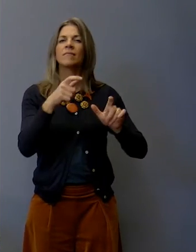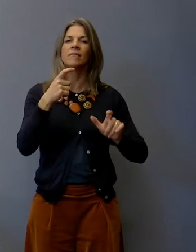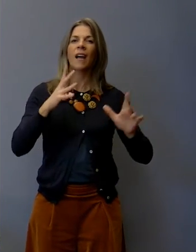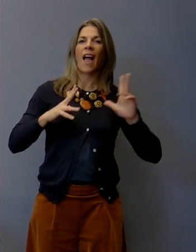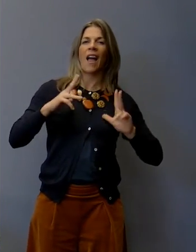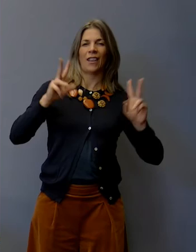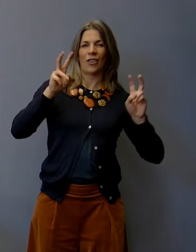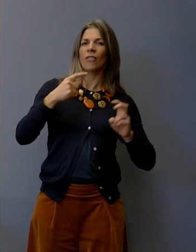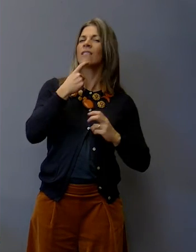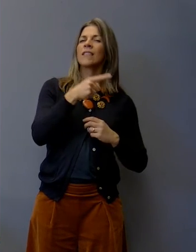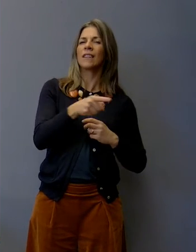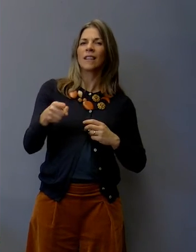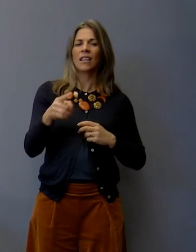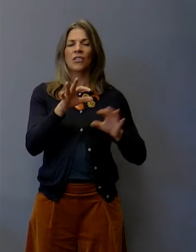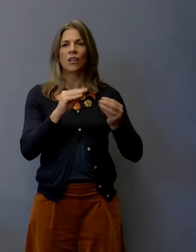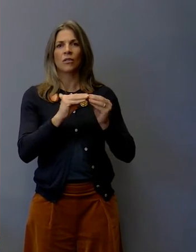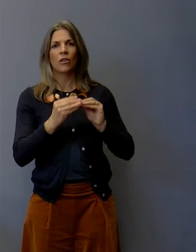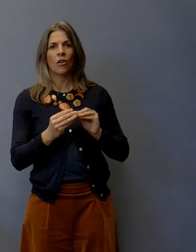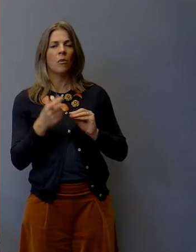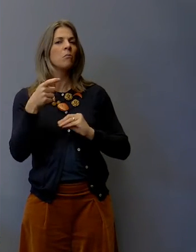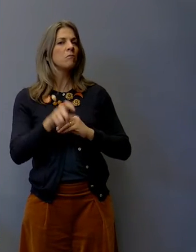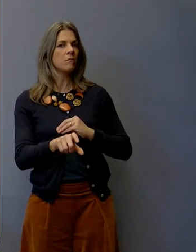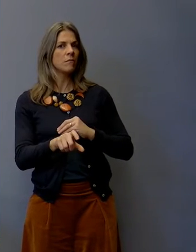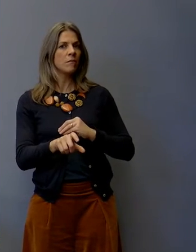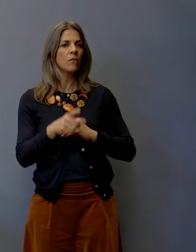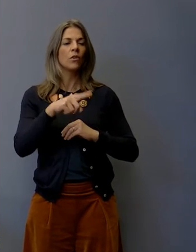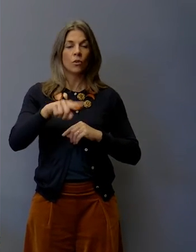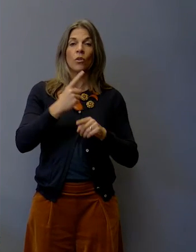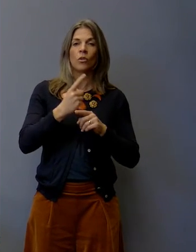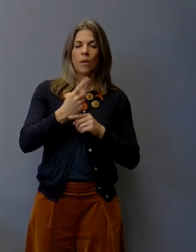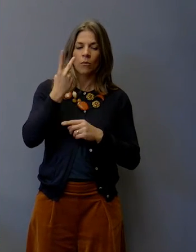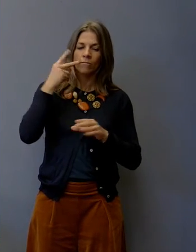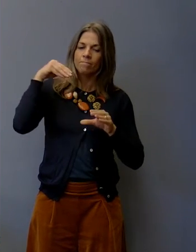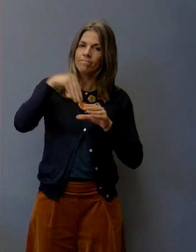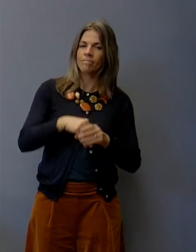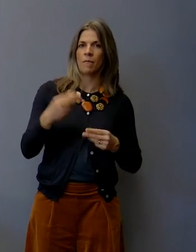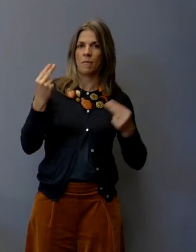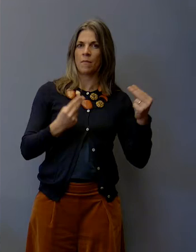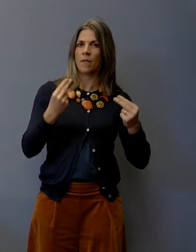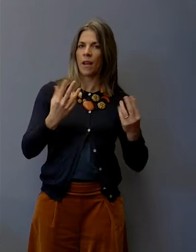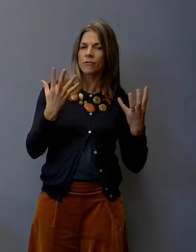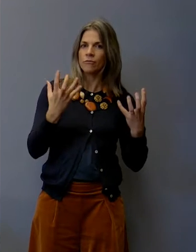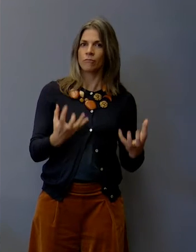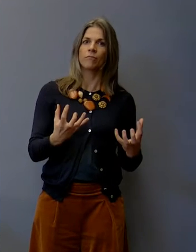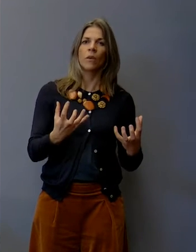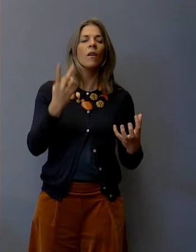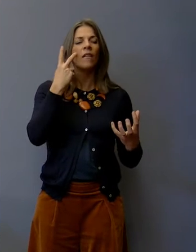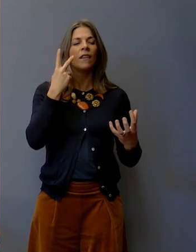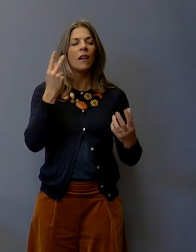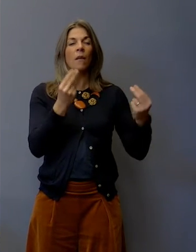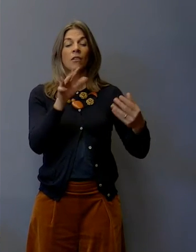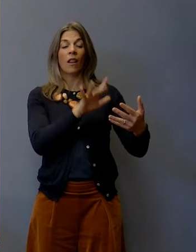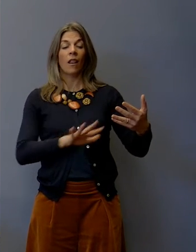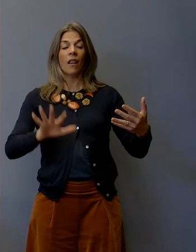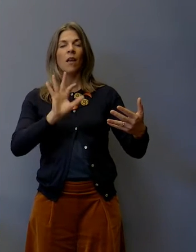modalità abbiamo il dovere morale di cogliere lo spirito del bilancio per comprendere bene cosa si celi dietro